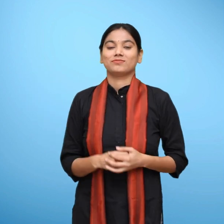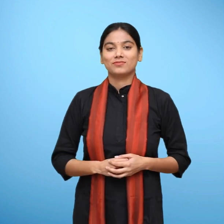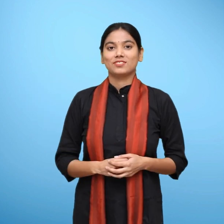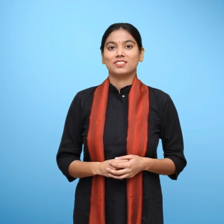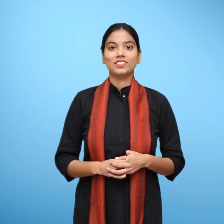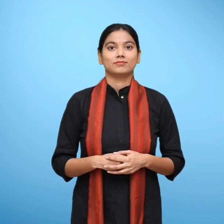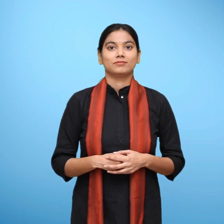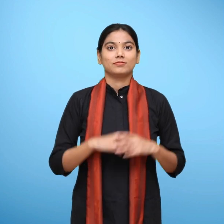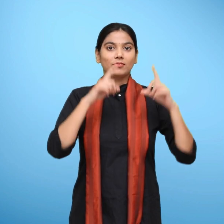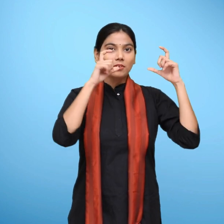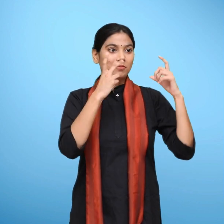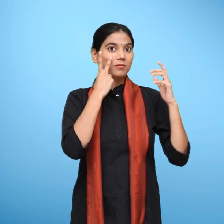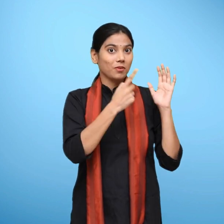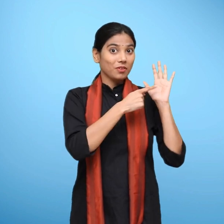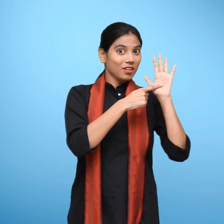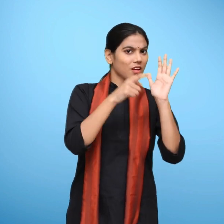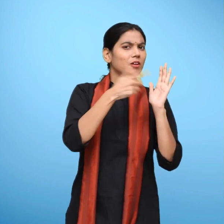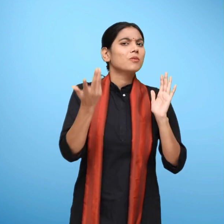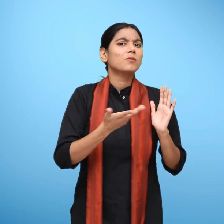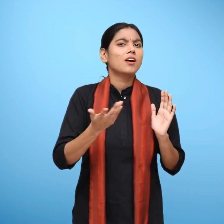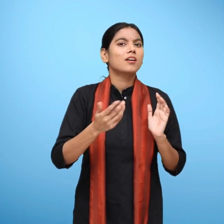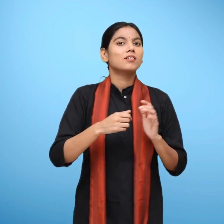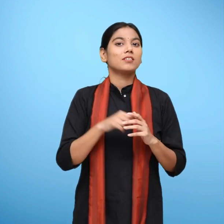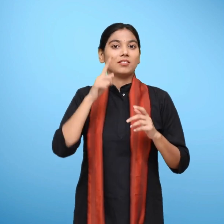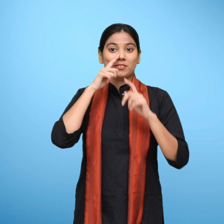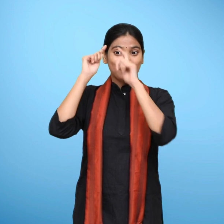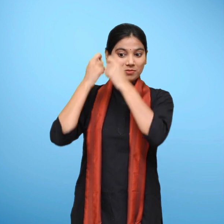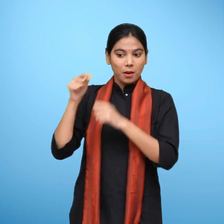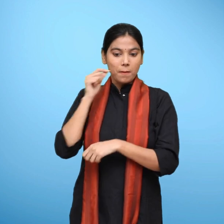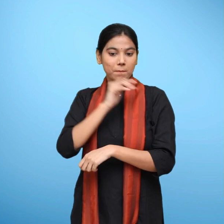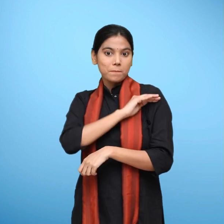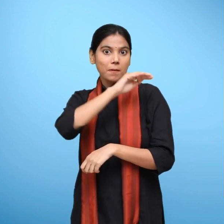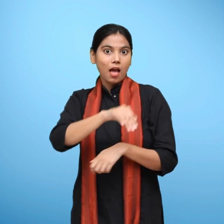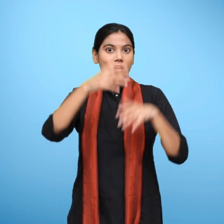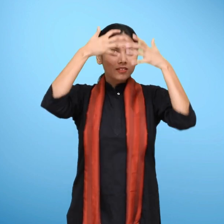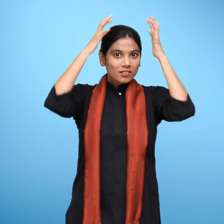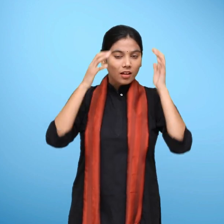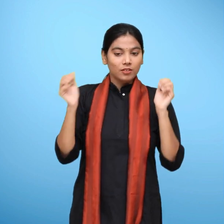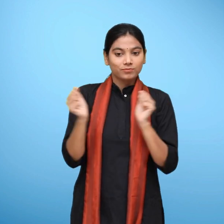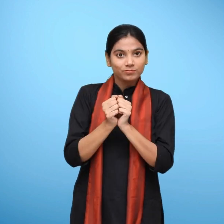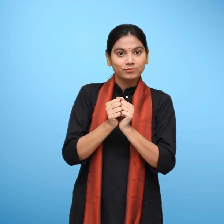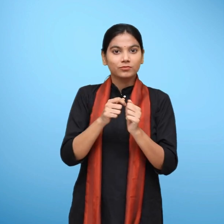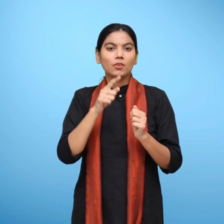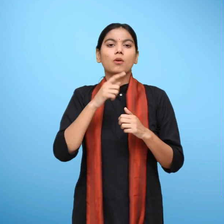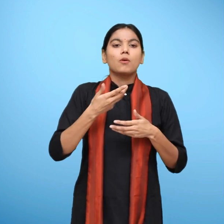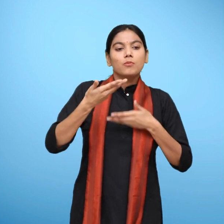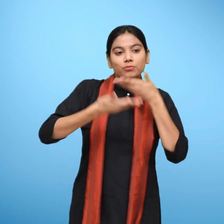हैं इस चित्र में दिखाया गया है कि मीना दिवाकर के साथ बैठी है और उसे